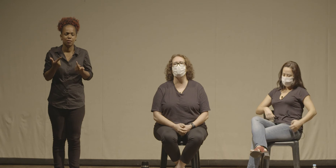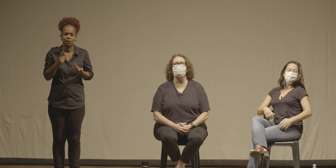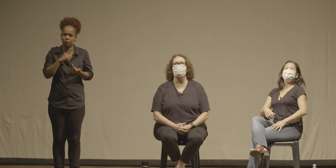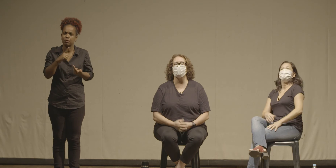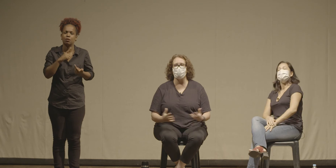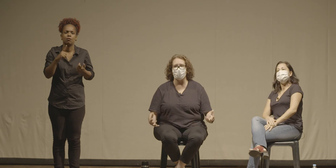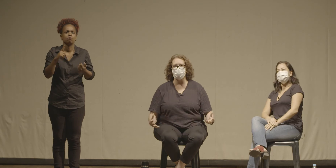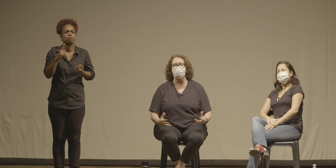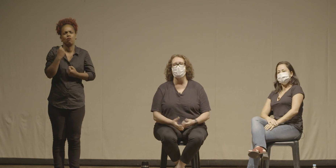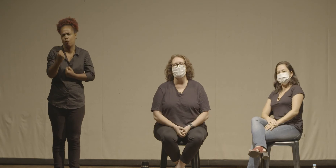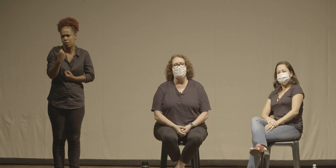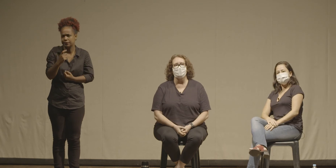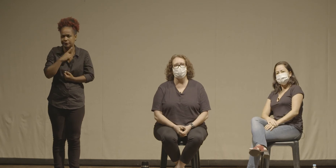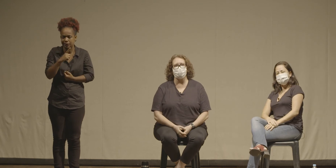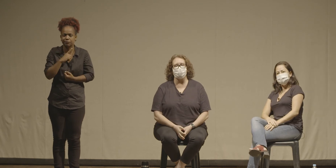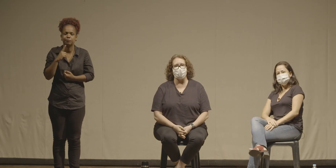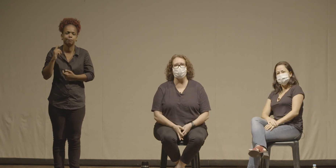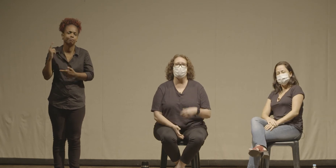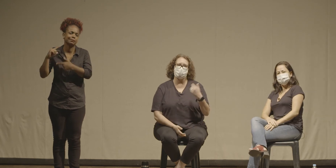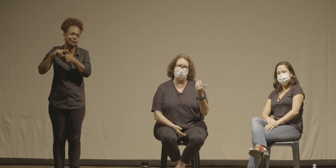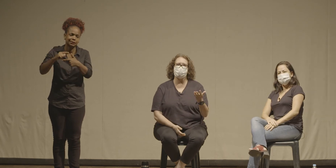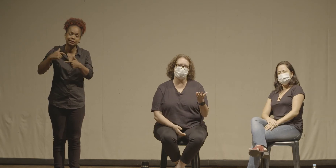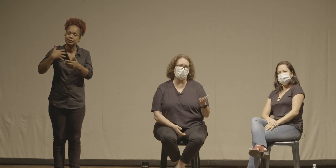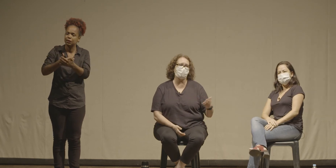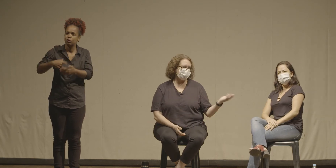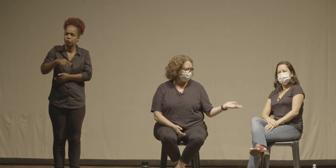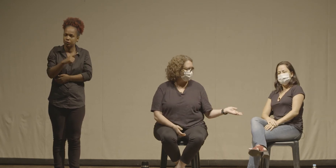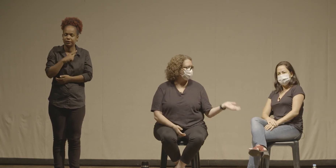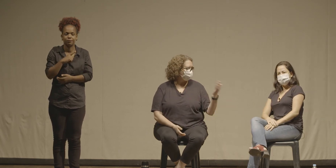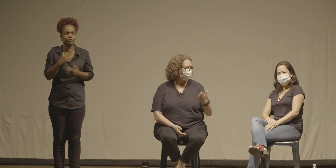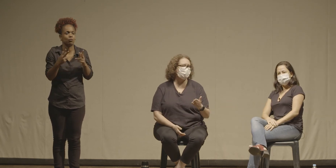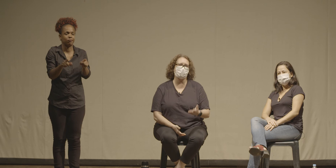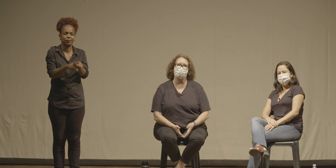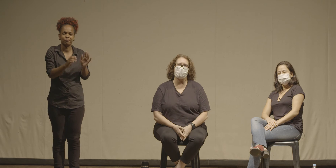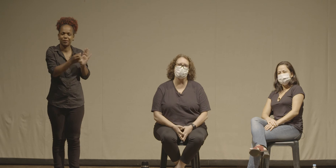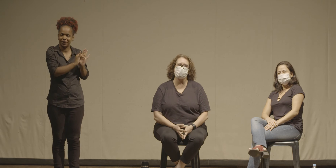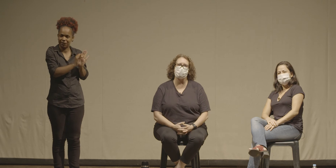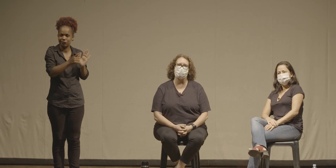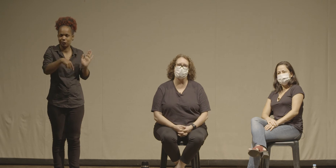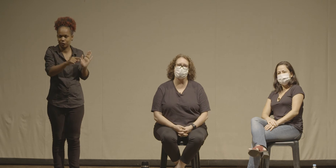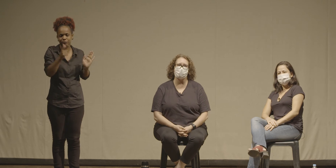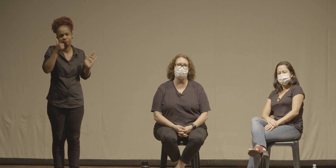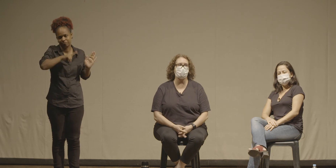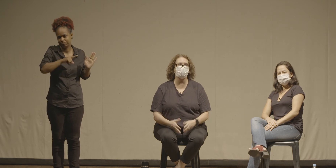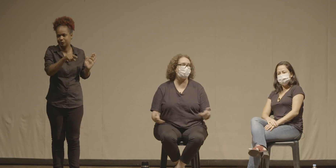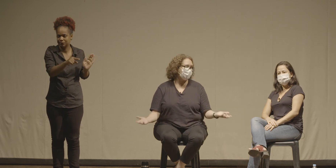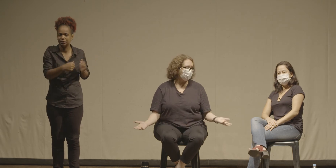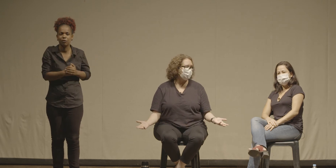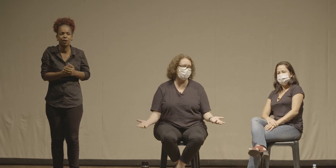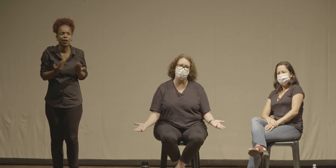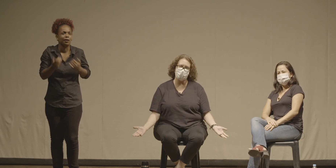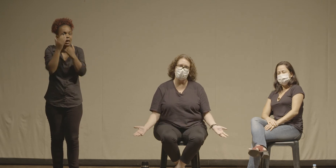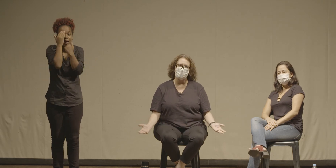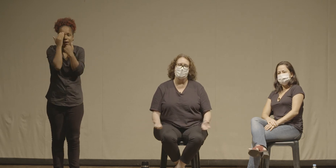forte, como berço de tudo. Então, assim, esse edital mesmo que nós fomos agraciadas com Mulheres à Sexta, a gente só tem